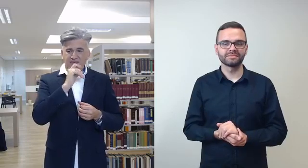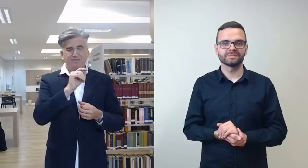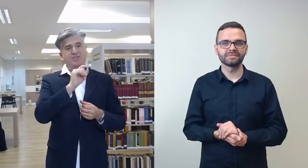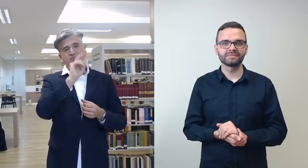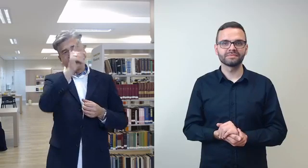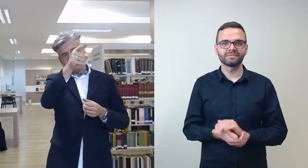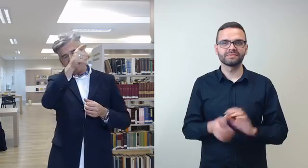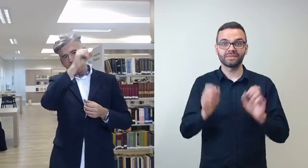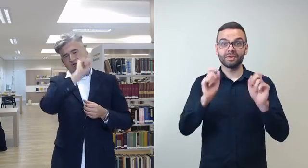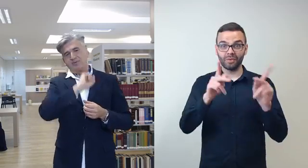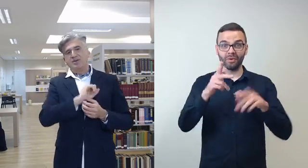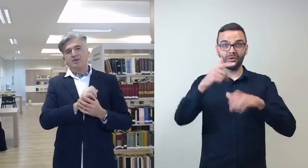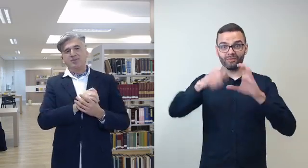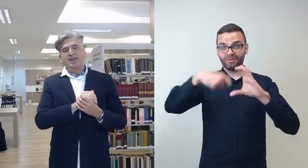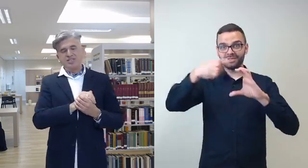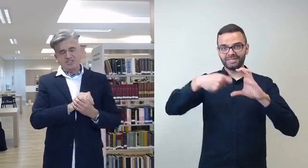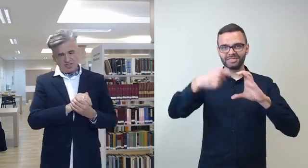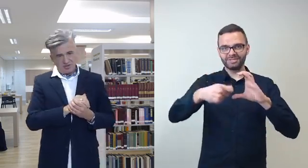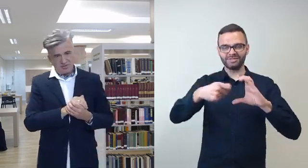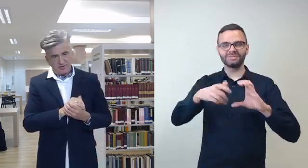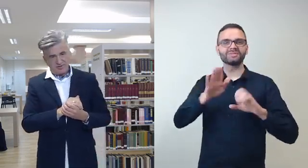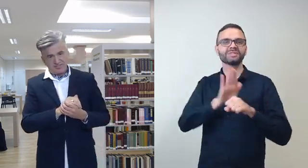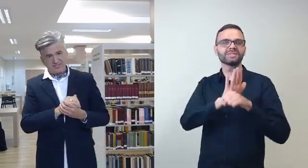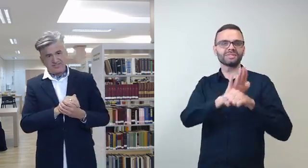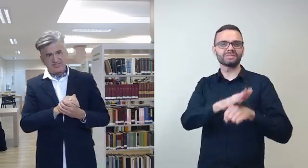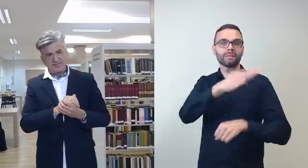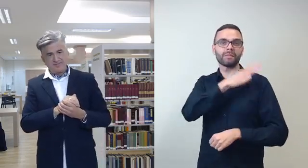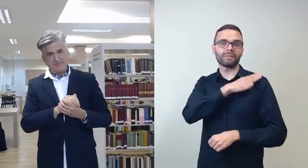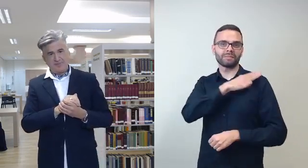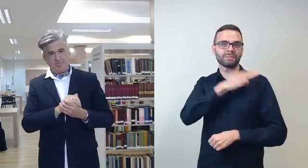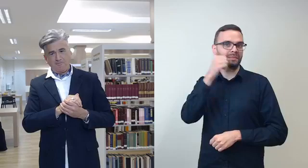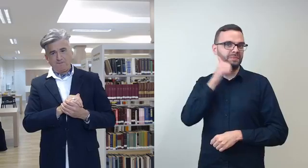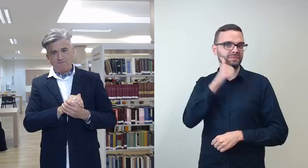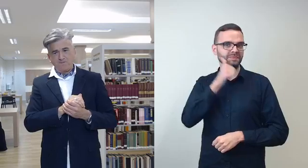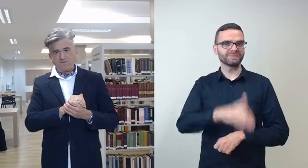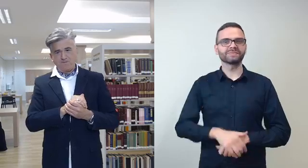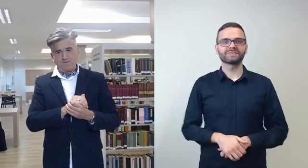Ok, então vou passar lá para a Leide aí de novo para vocês.